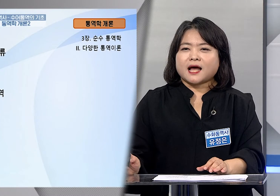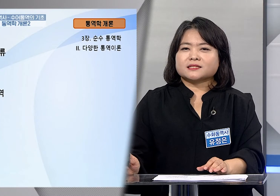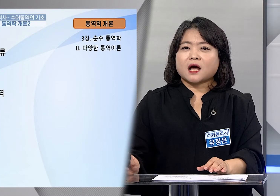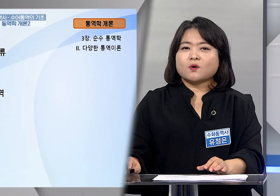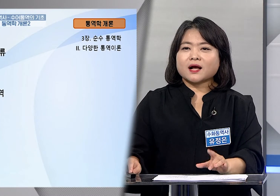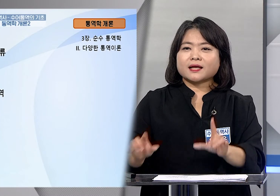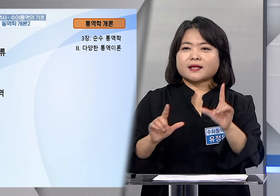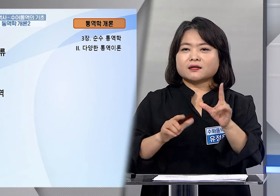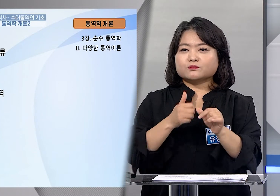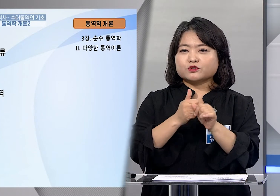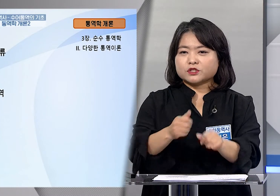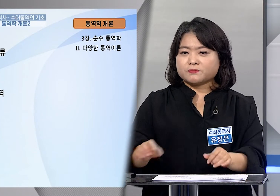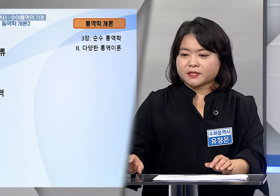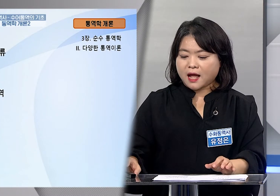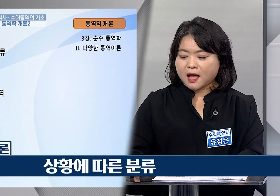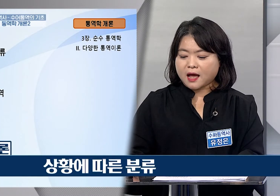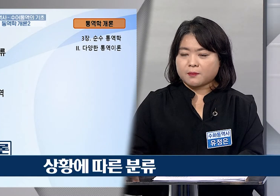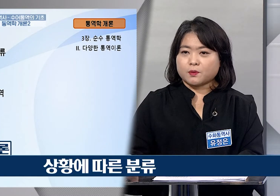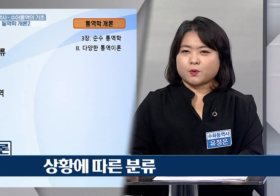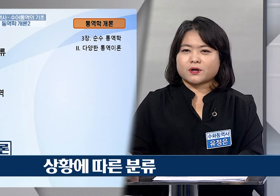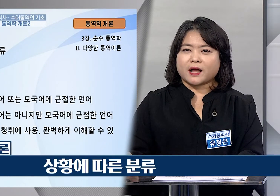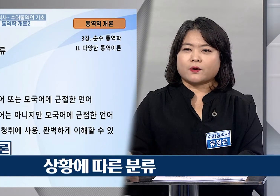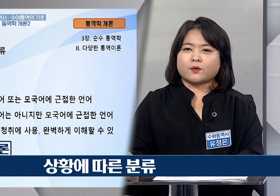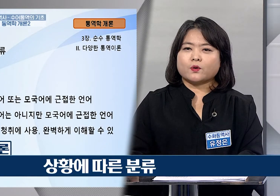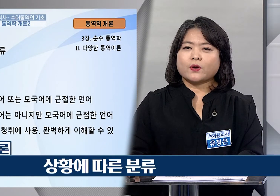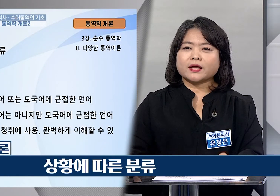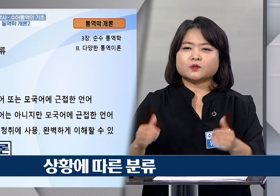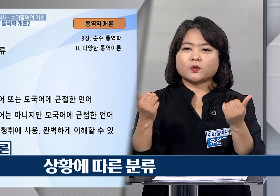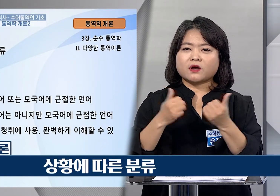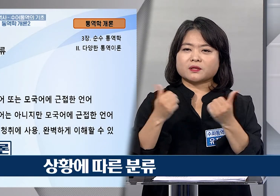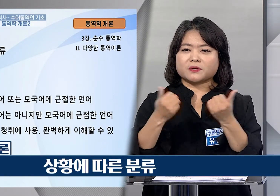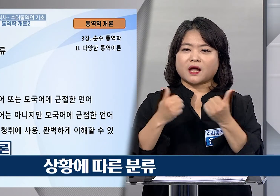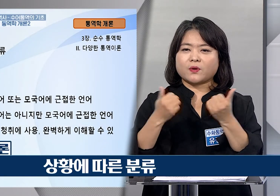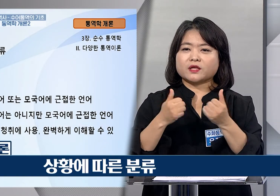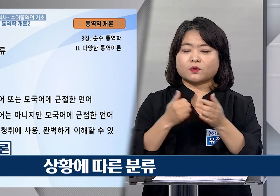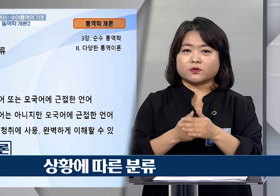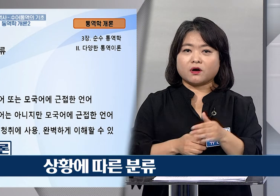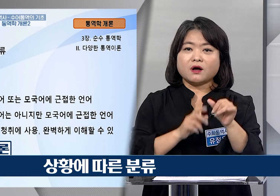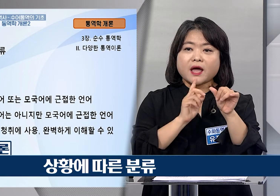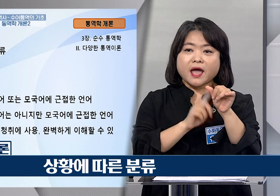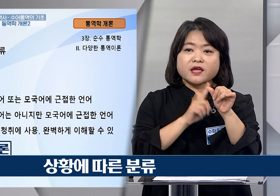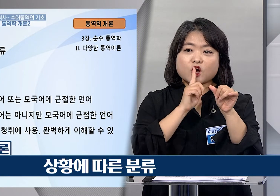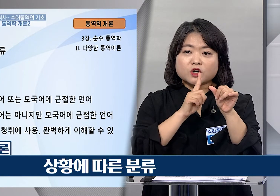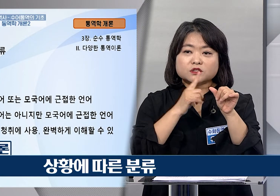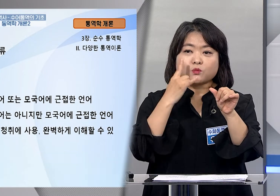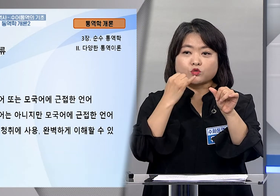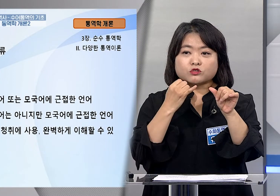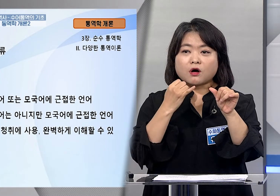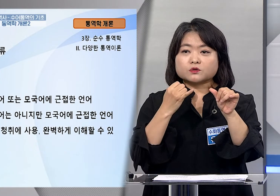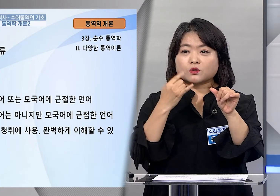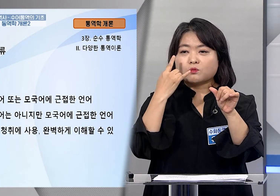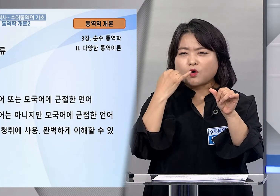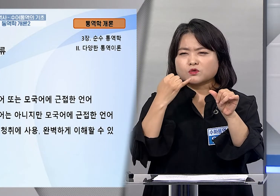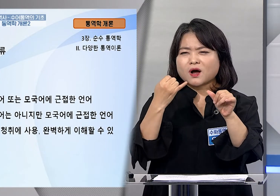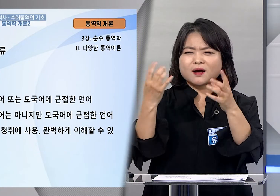상황에 따른 분류입니다. 한번 볼까요. 회의 통역입니다. 회의 통역. A 언어는 모국어 또는 모국어와